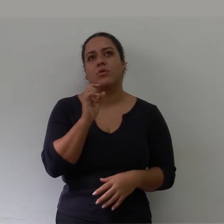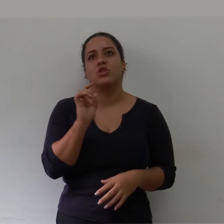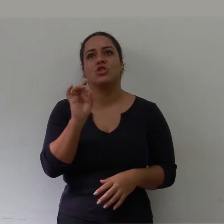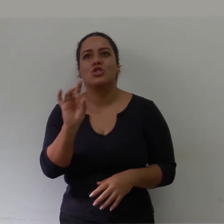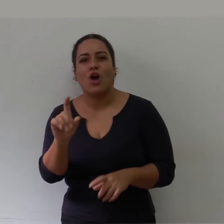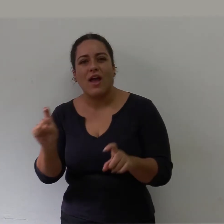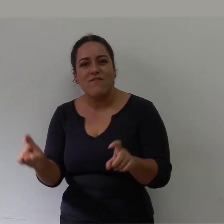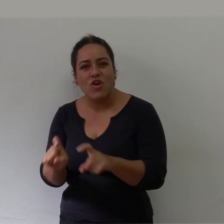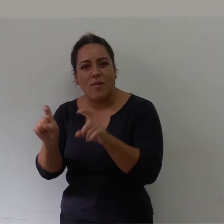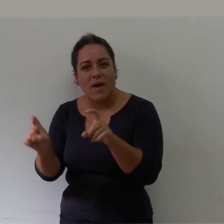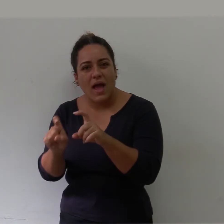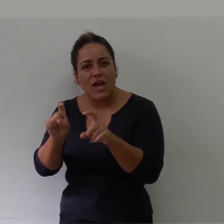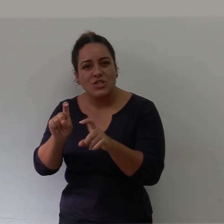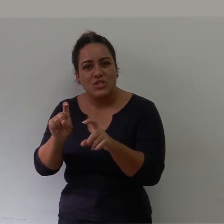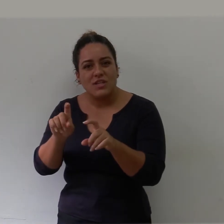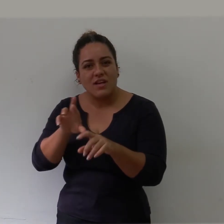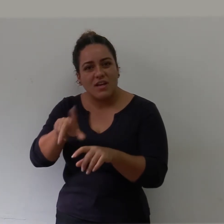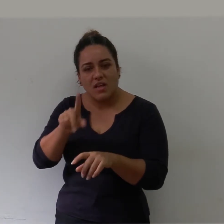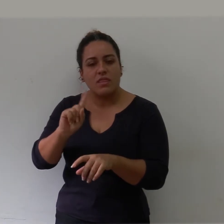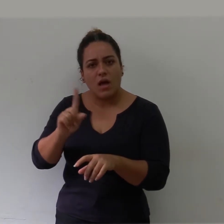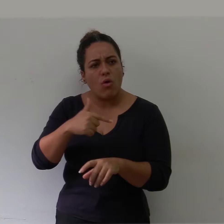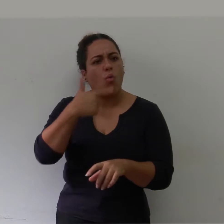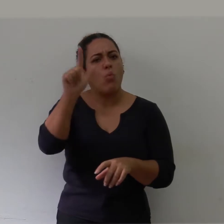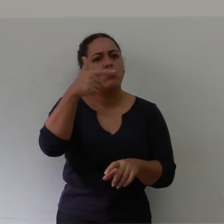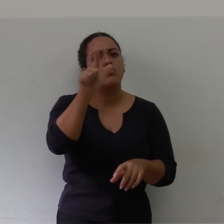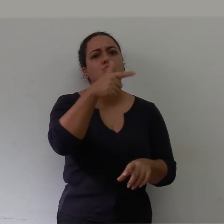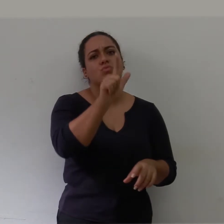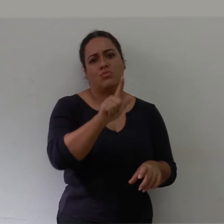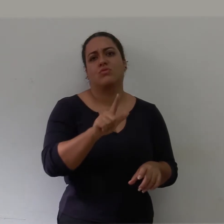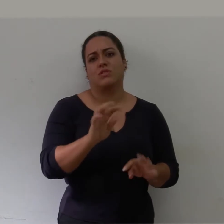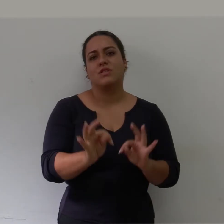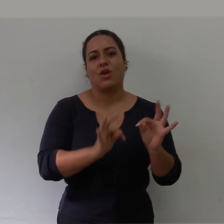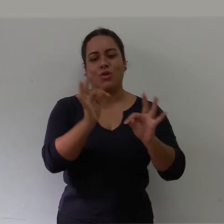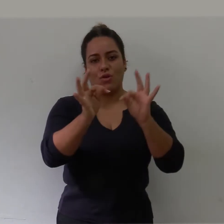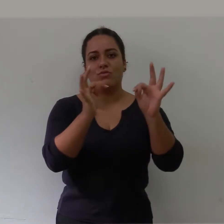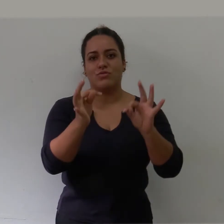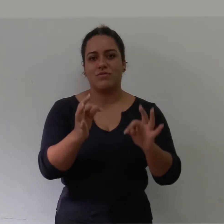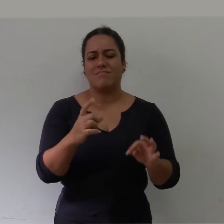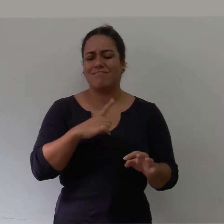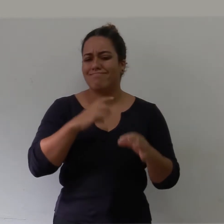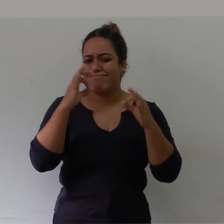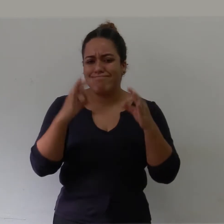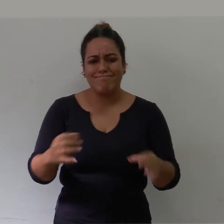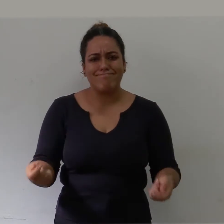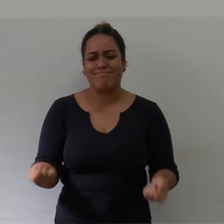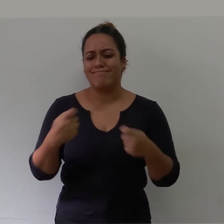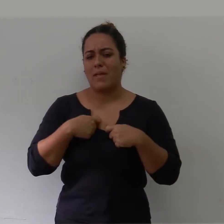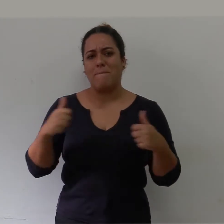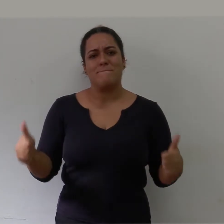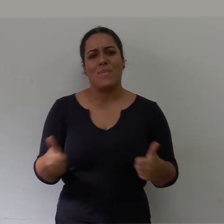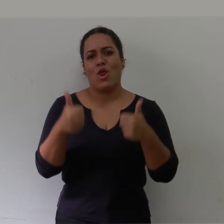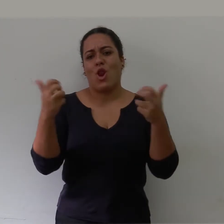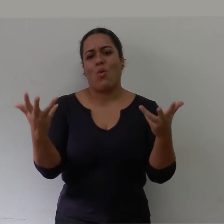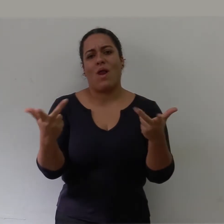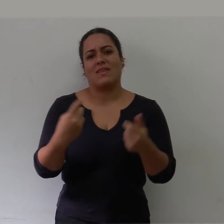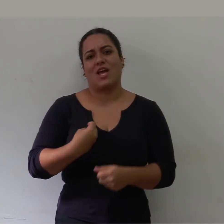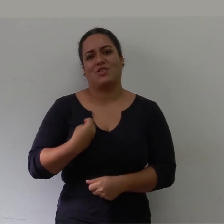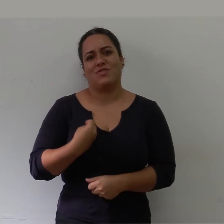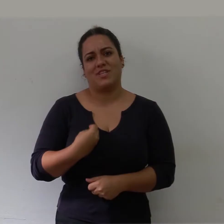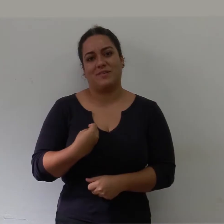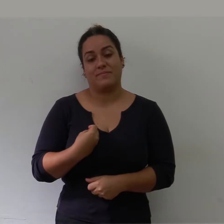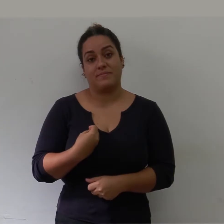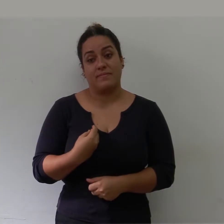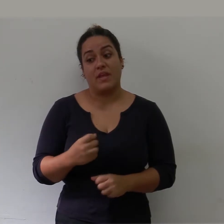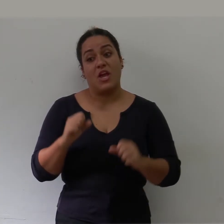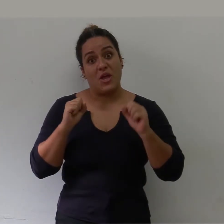da informática, do computador. A tecnologia, com certeza, vem melhorando muito a nossa qualidade de vida.